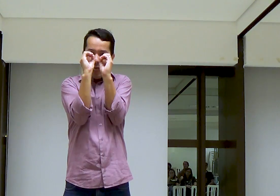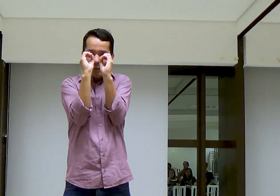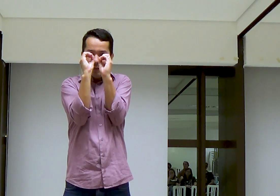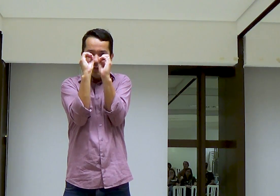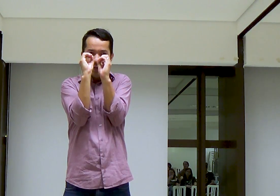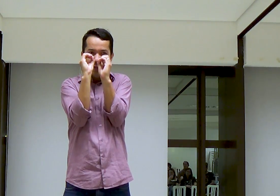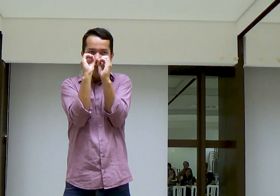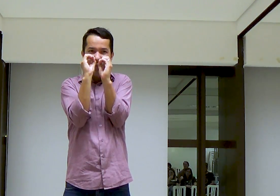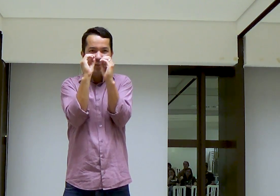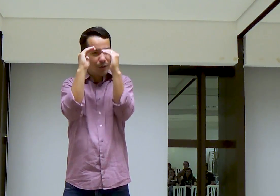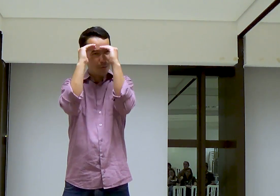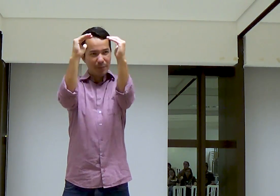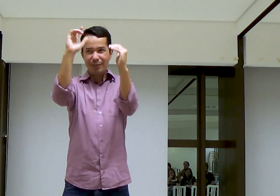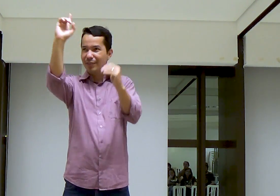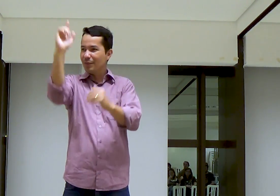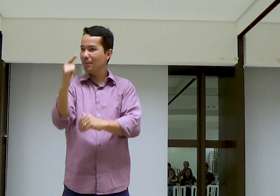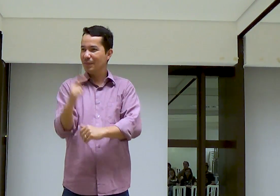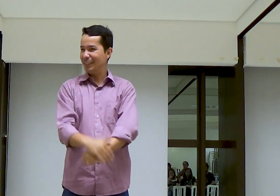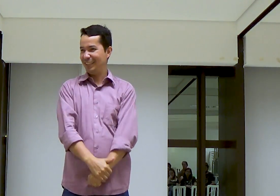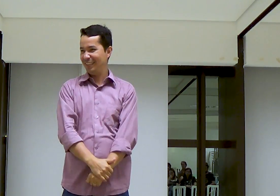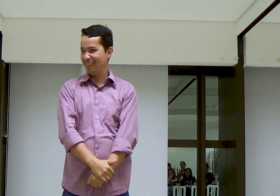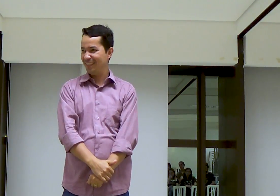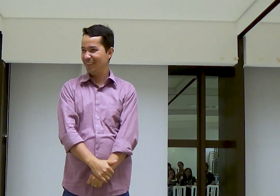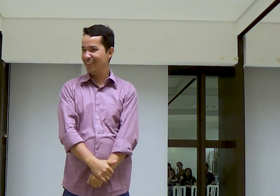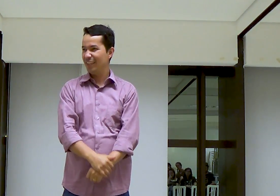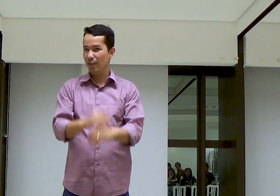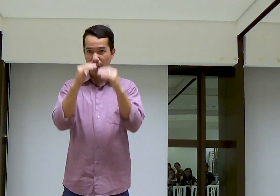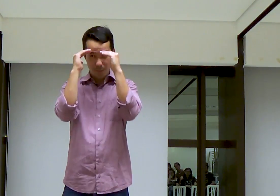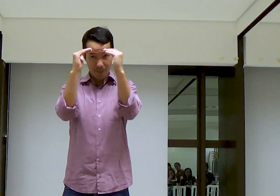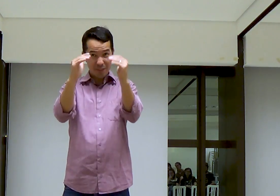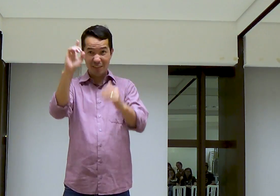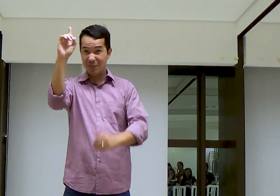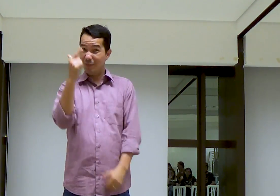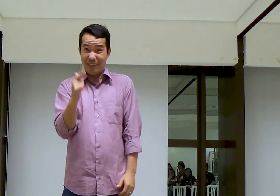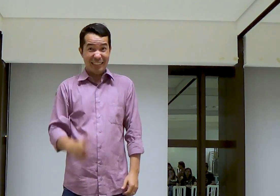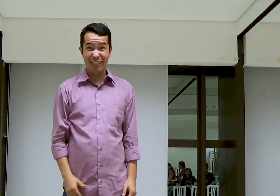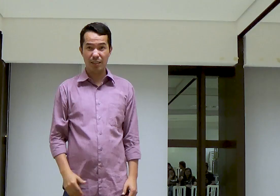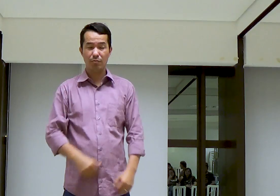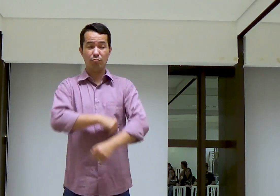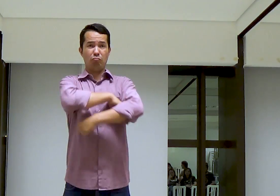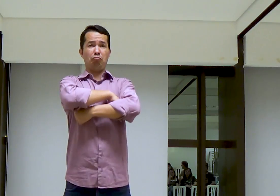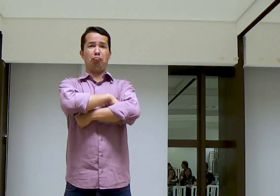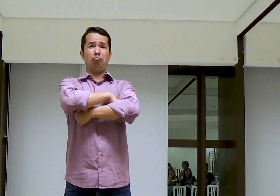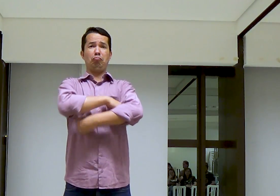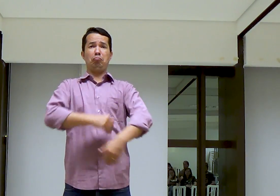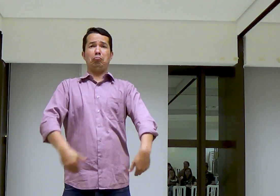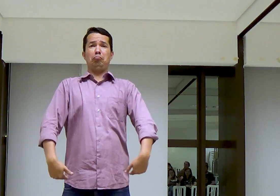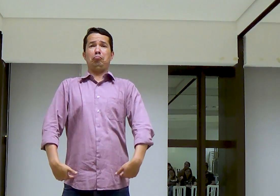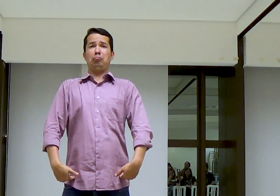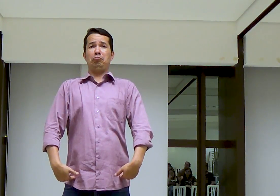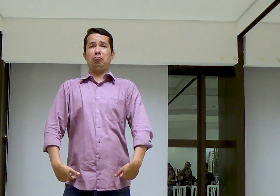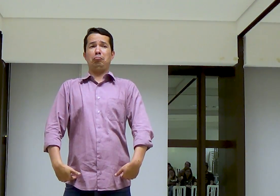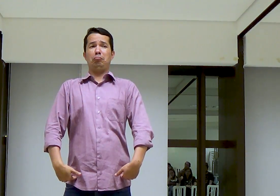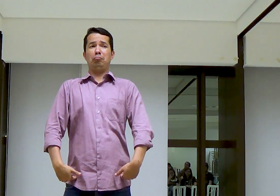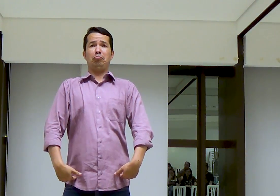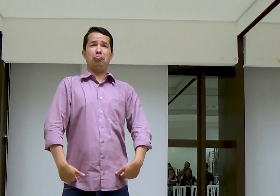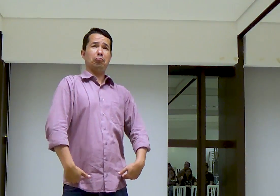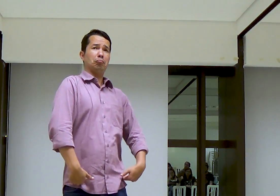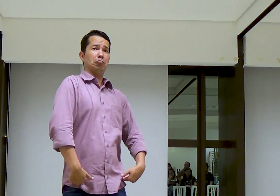eu não anuncio, se eu fico em silêncio, não falo nada de Deus, eu não estou obedecendo a Deus. Fico lá